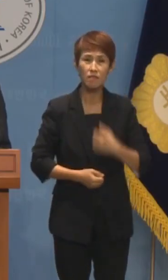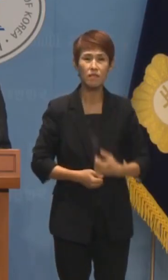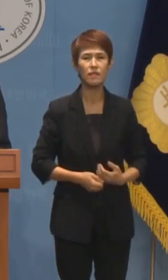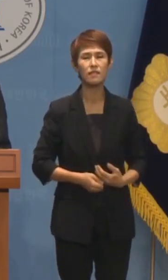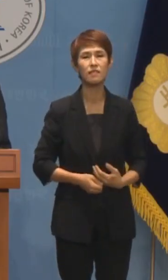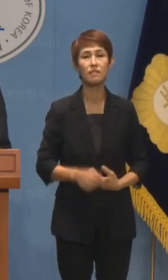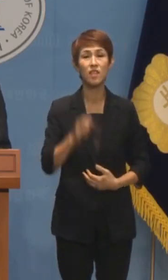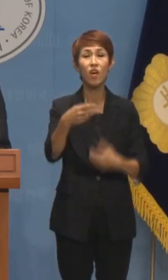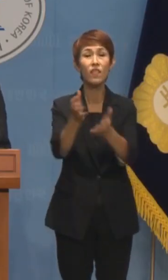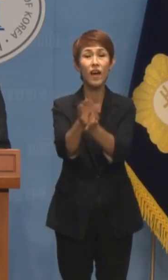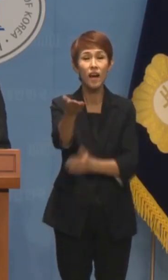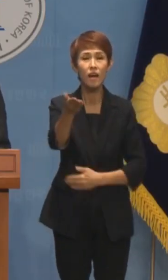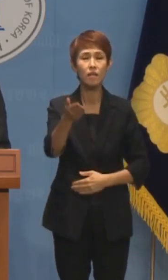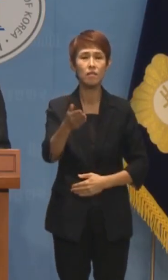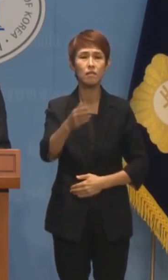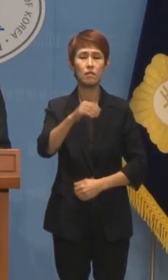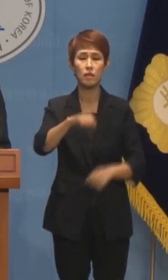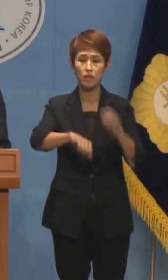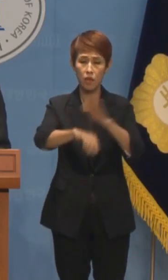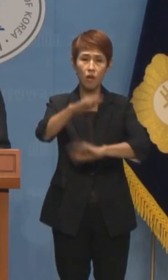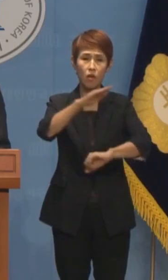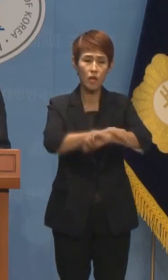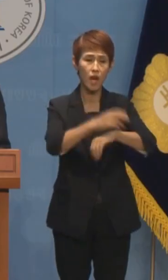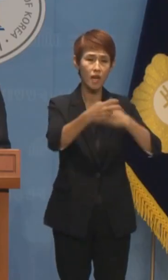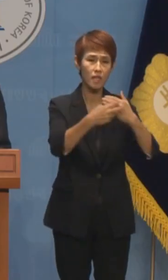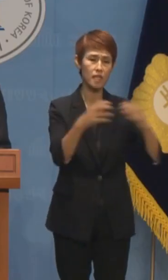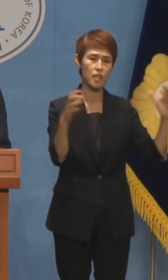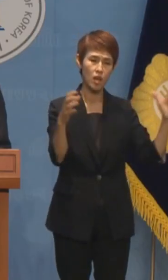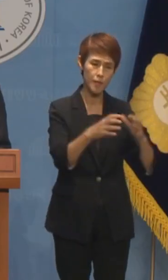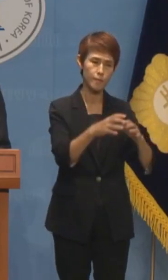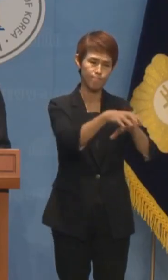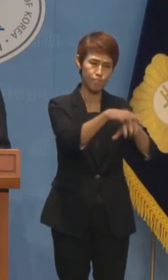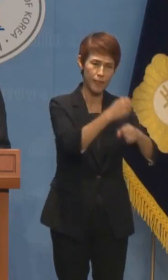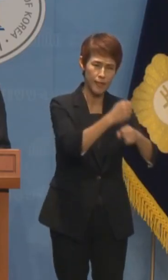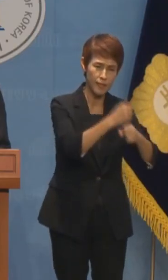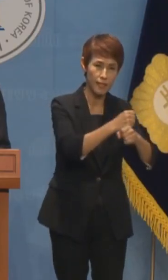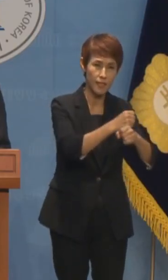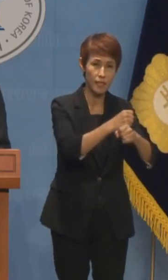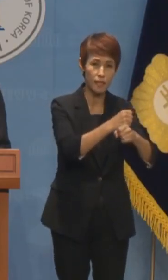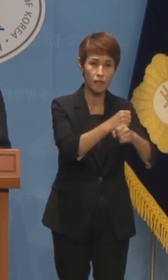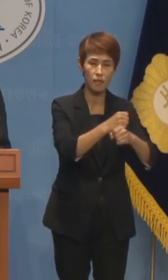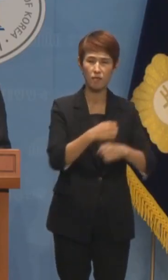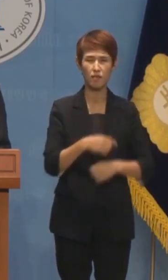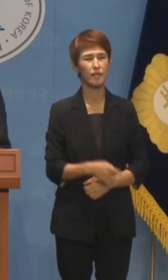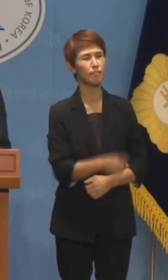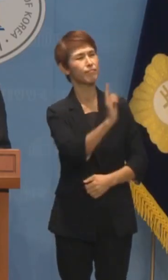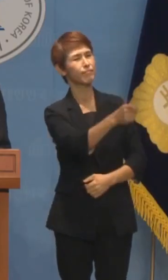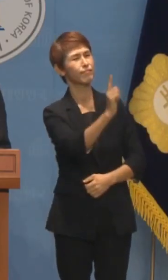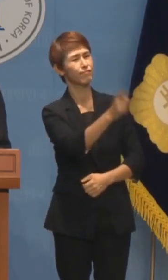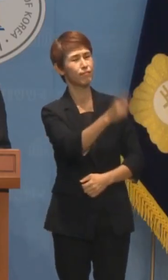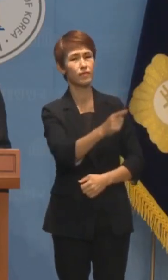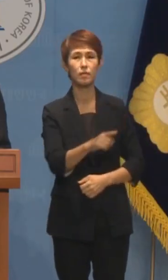야당의 여야의 협의체 구성 제안을 갈등 조장이라 비난하고